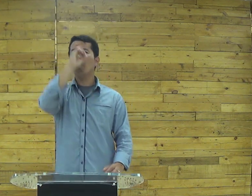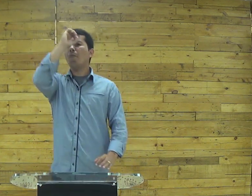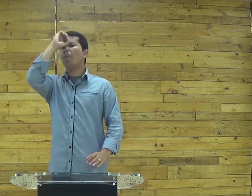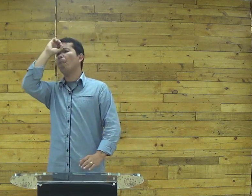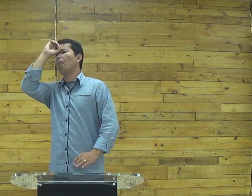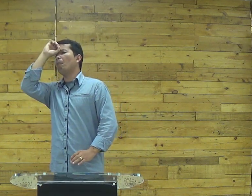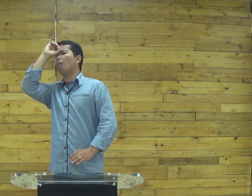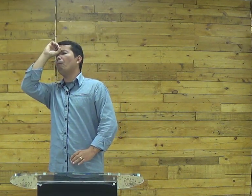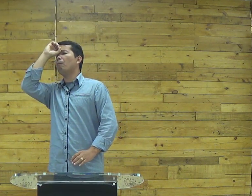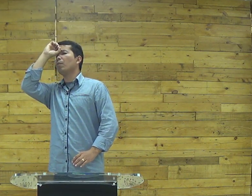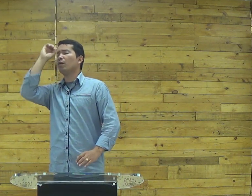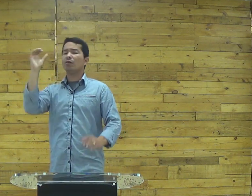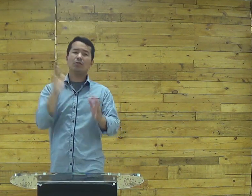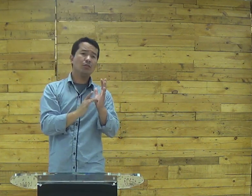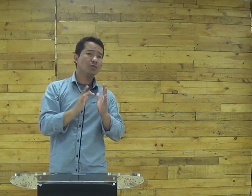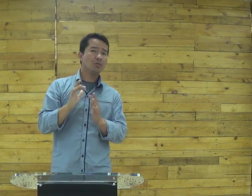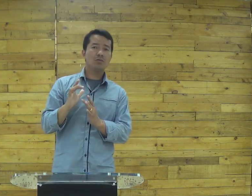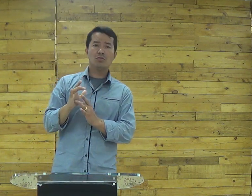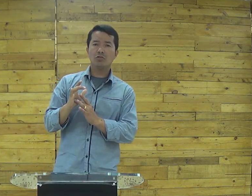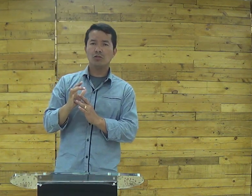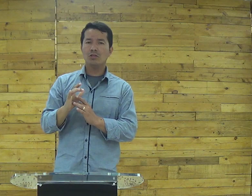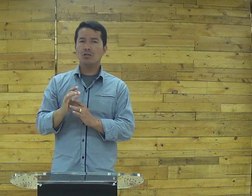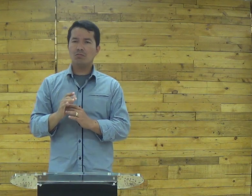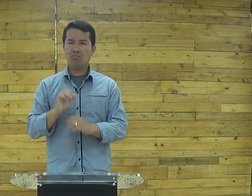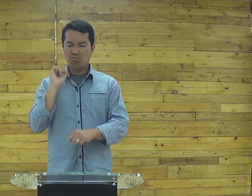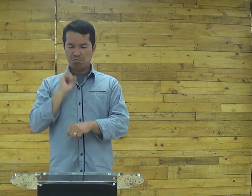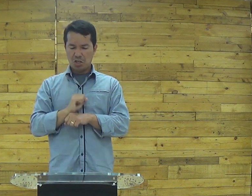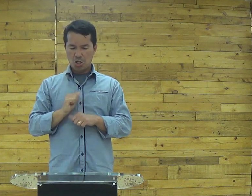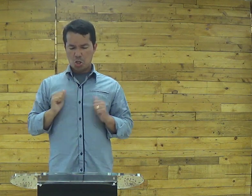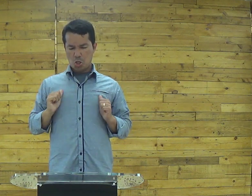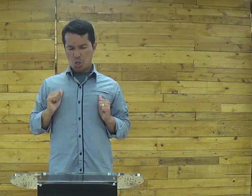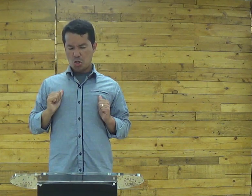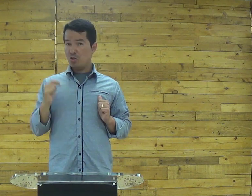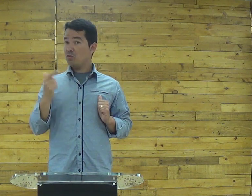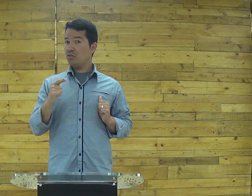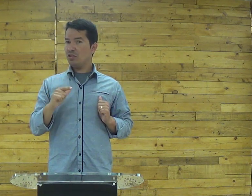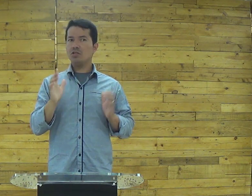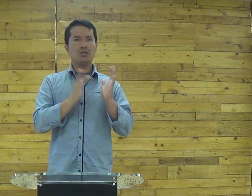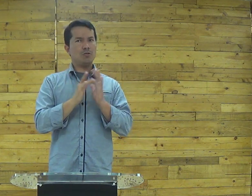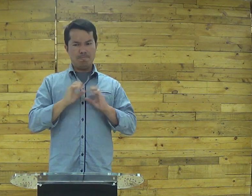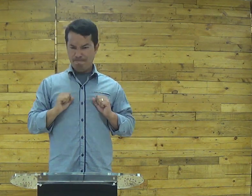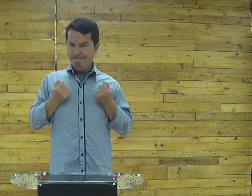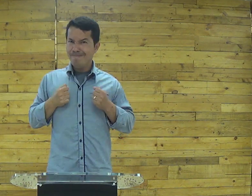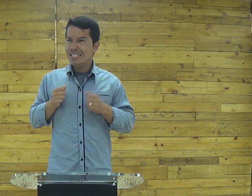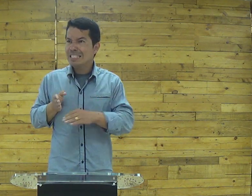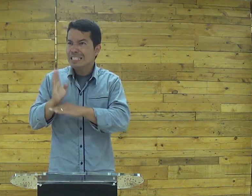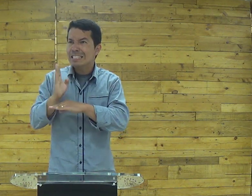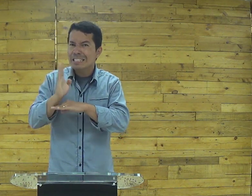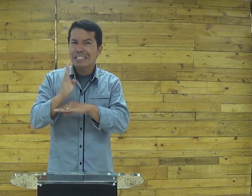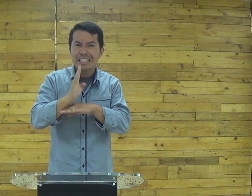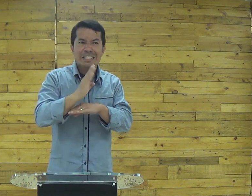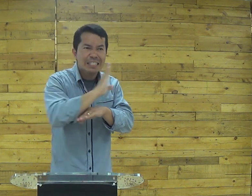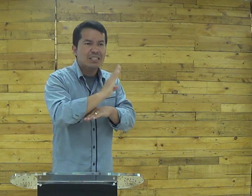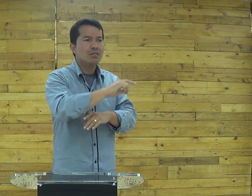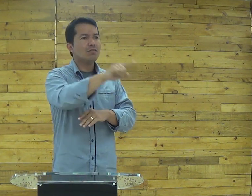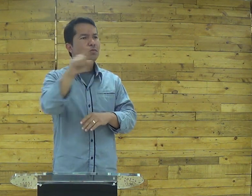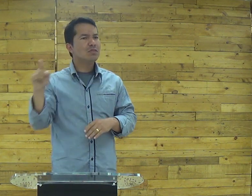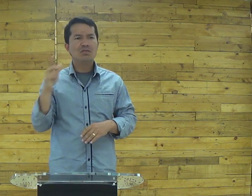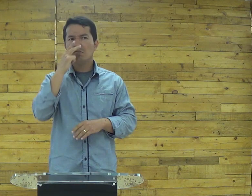você? Fica aí parado na ignorância? Jesus não tem preguiça. Há ousadia